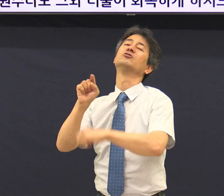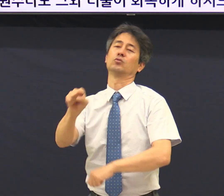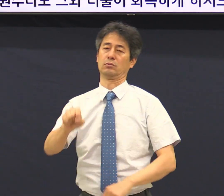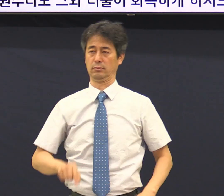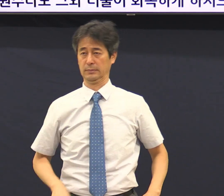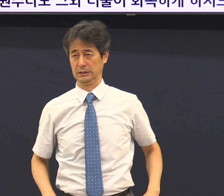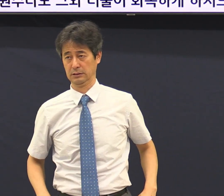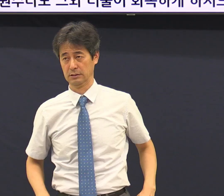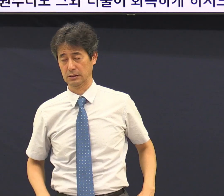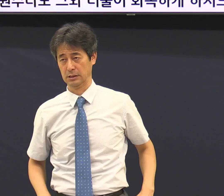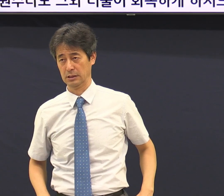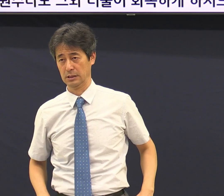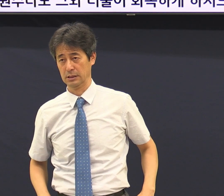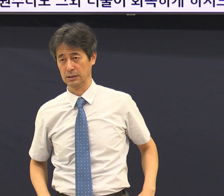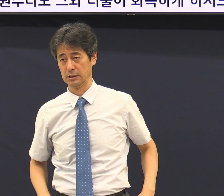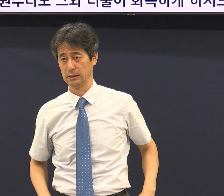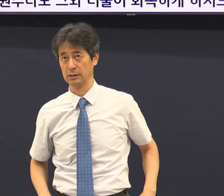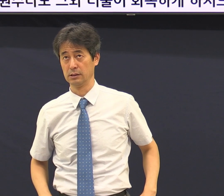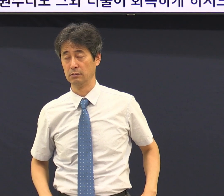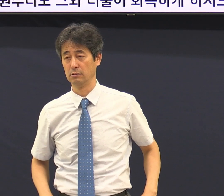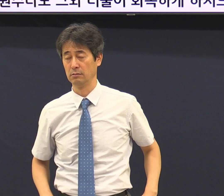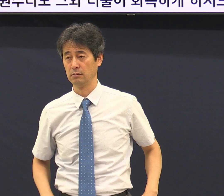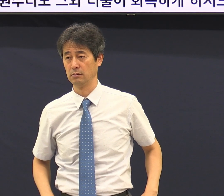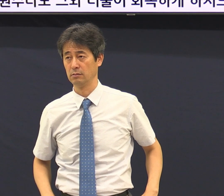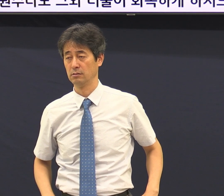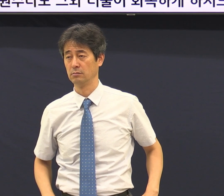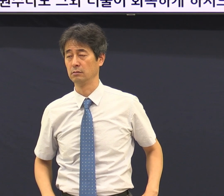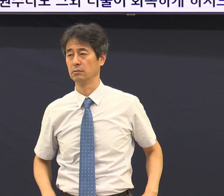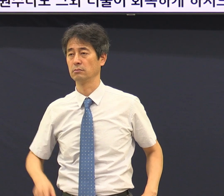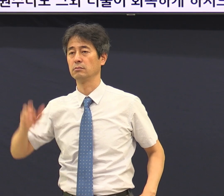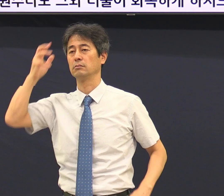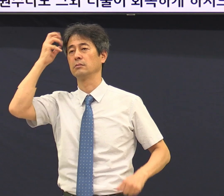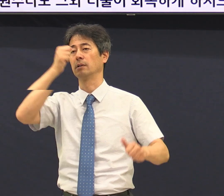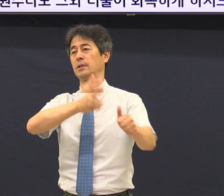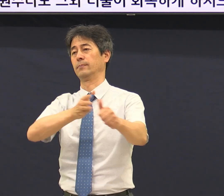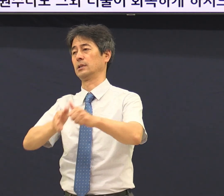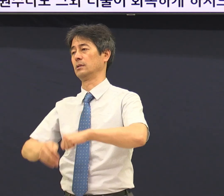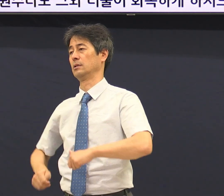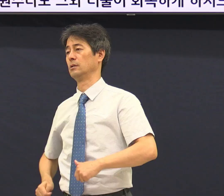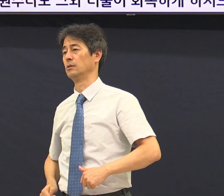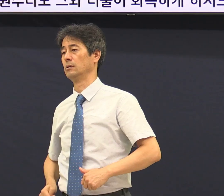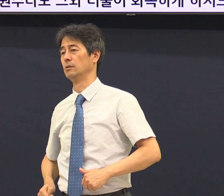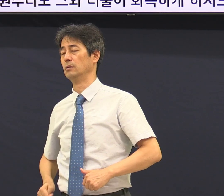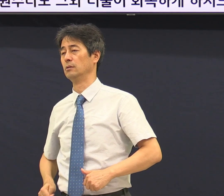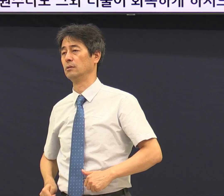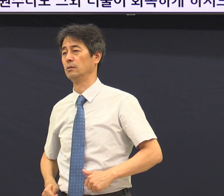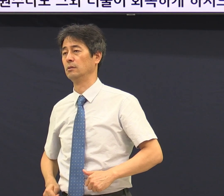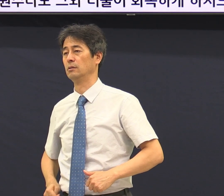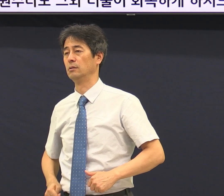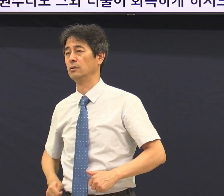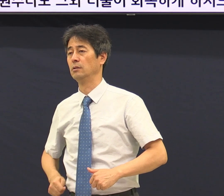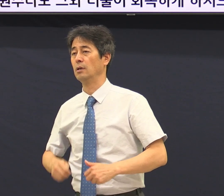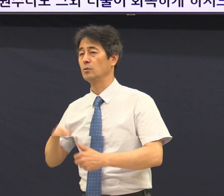행했던 행위가 하나님께 여호와께 기쁨을 드렸다라는 것입니다. 그것을 기억하시기 바랍니다.